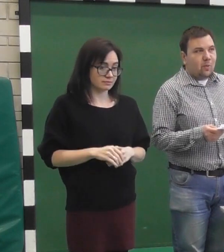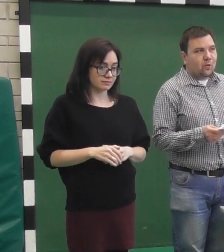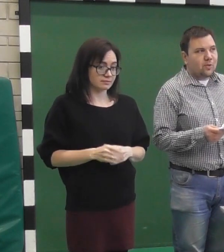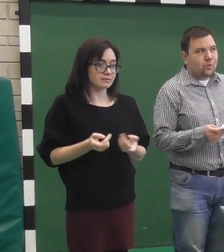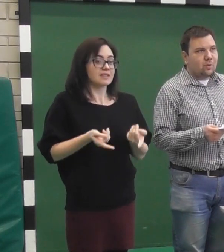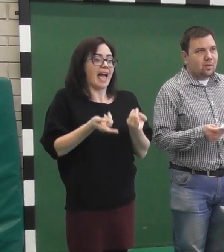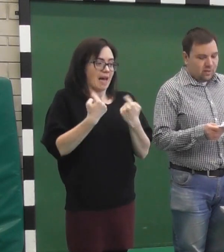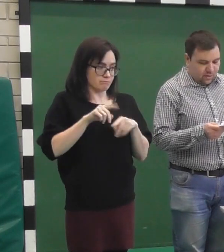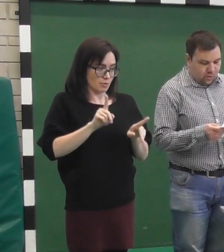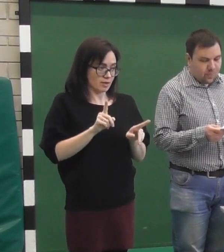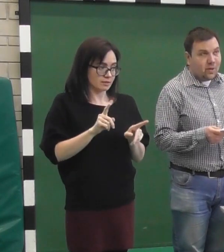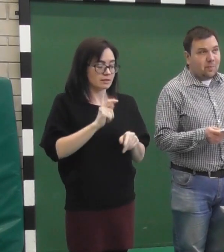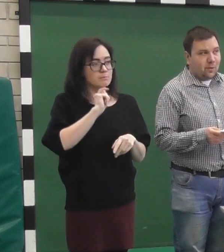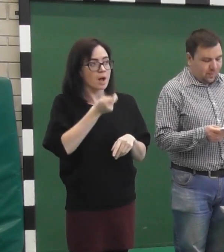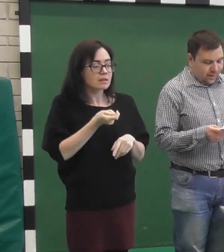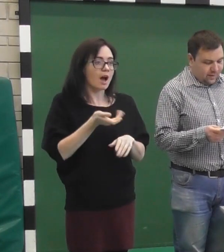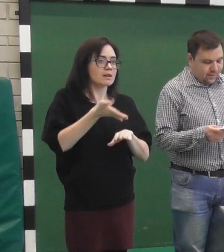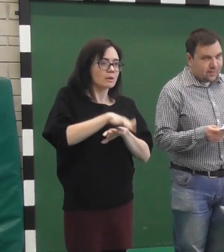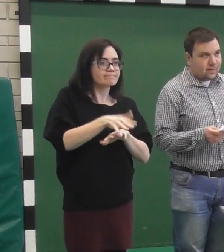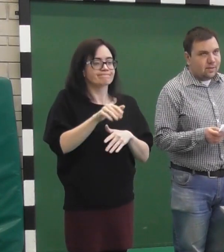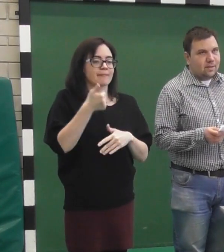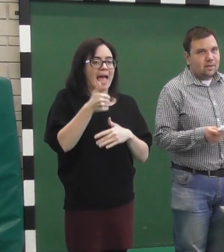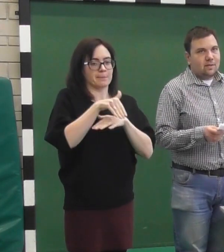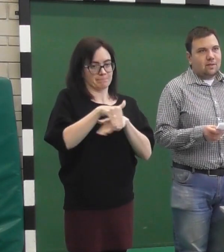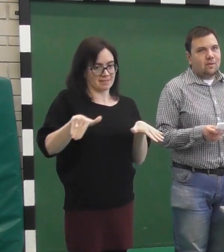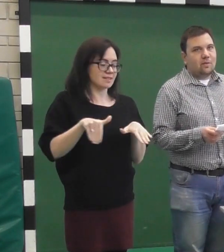Ebből a magyarok közül körülbelül 1 millió ember.